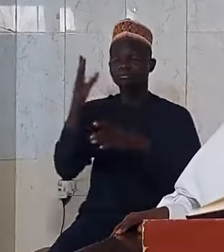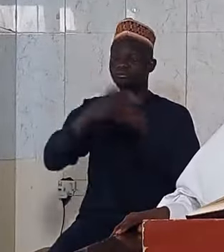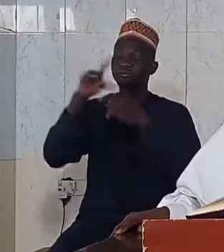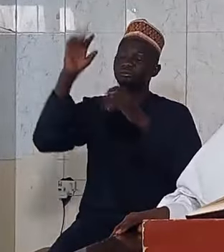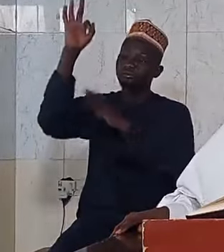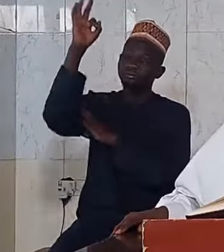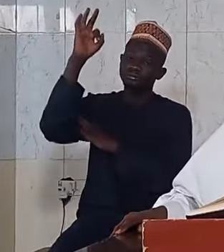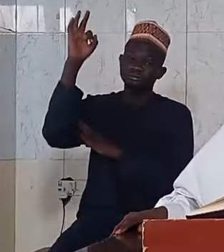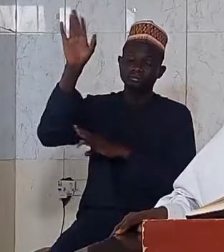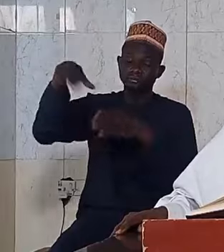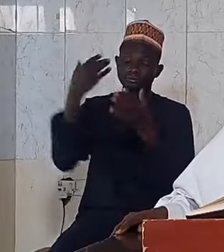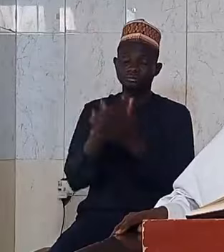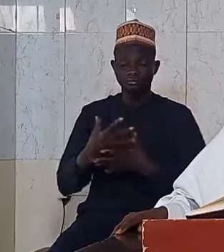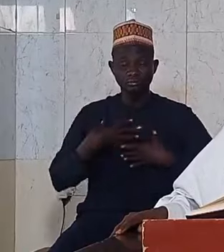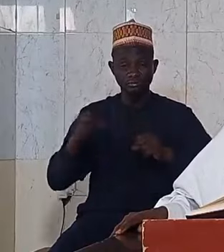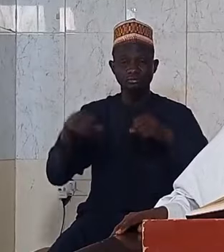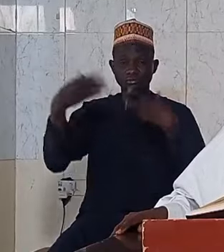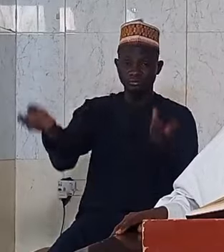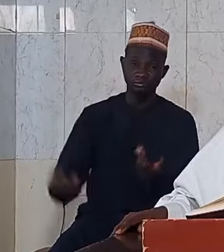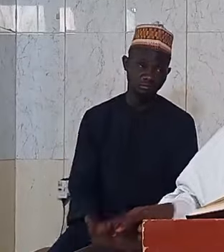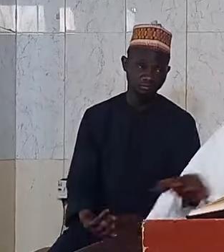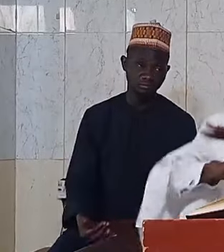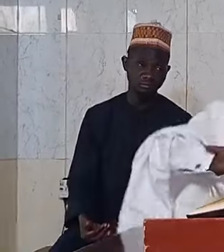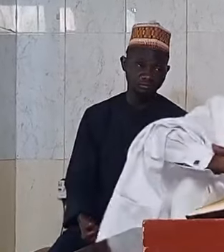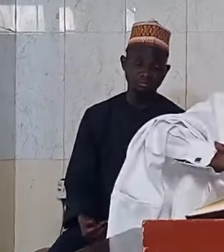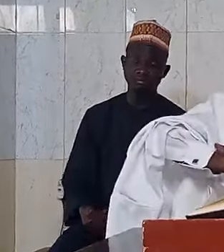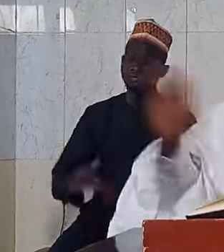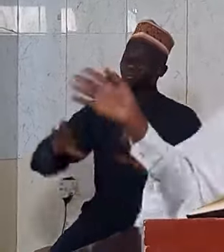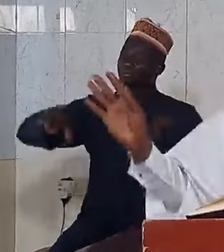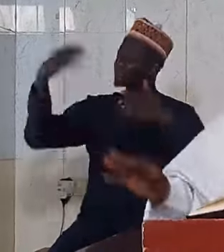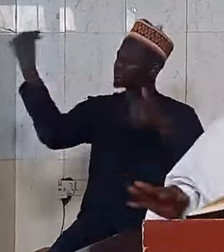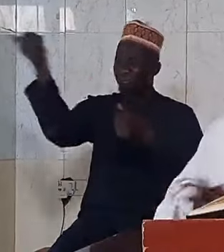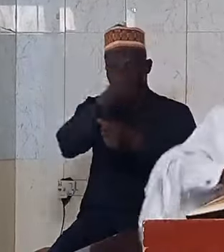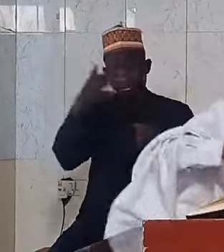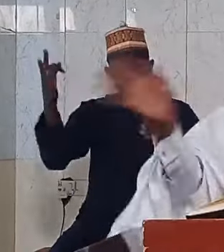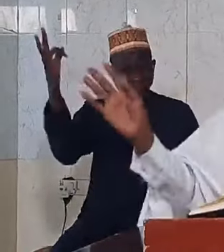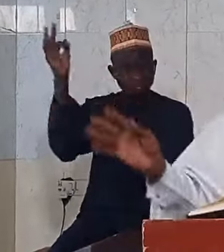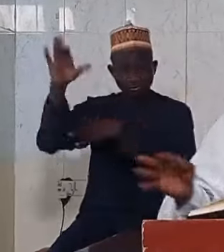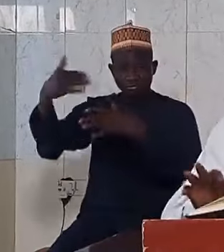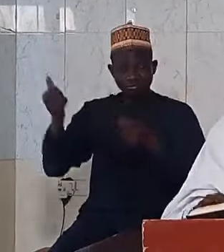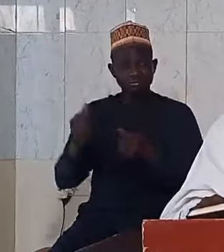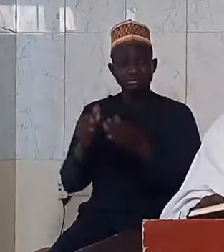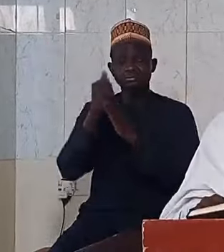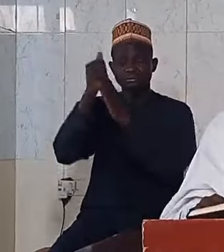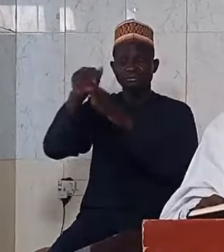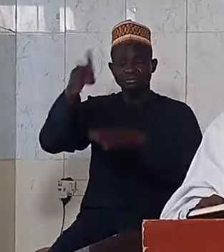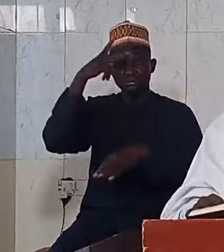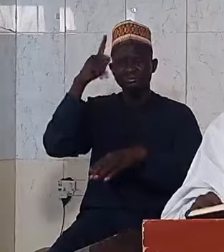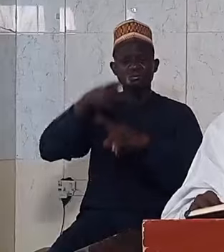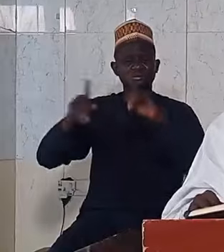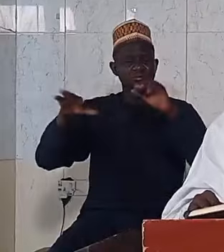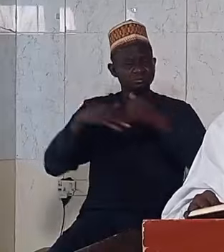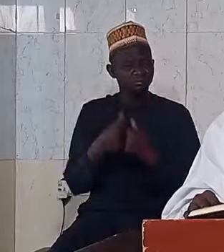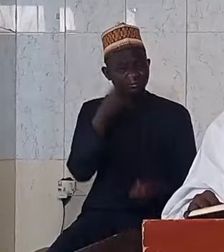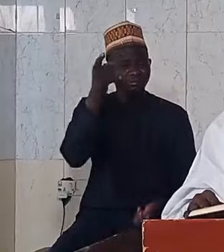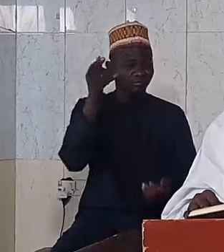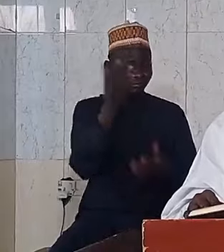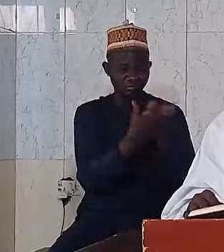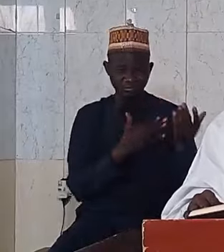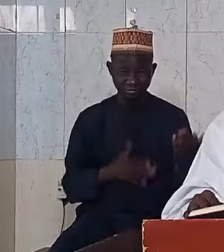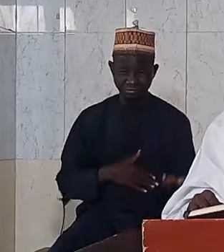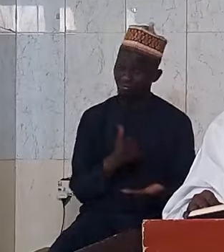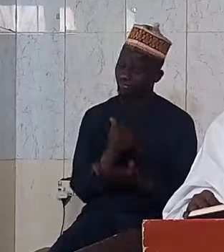الله شيكي بعد الله فيها شيكي بعد كوما إذا كي تماني شيكي بعد ملكي أما أنك لا بقى أقول وني كشي